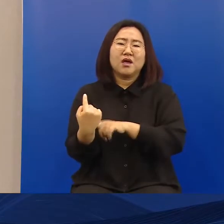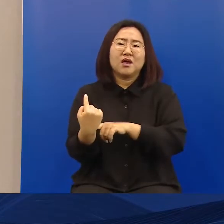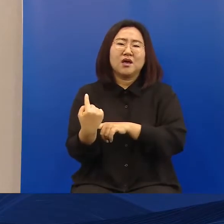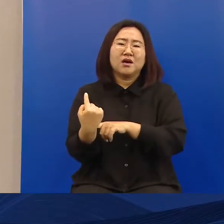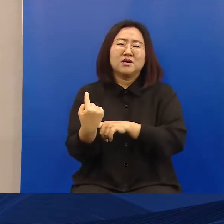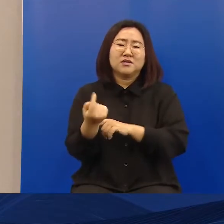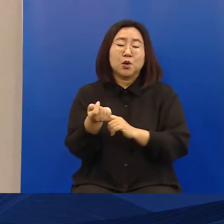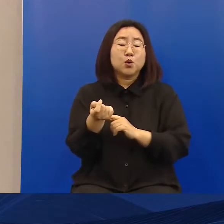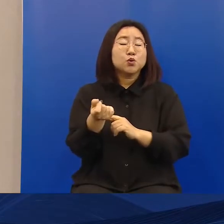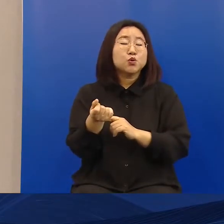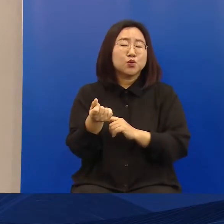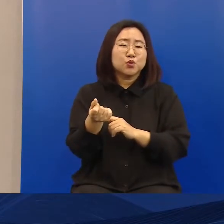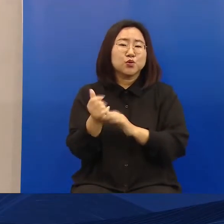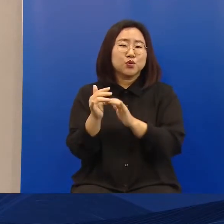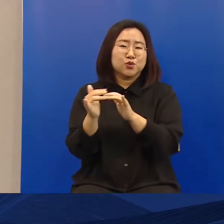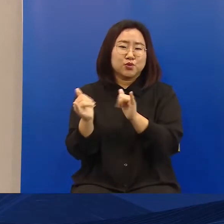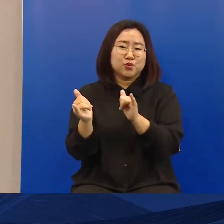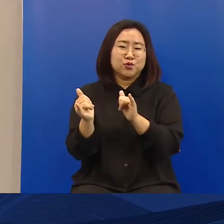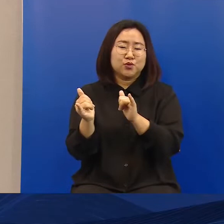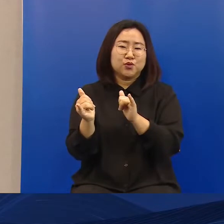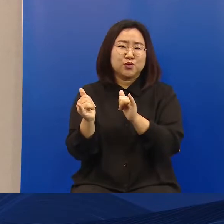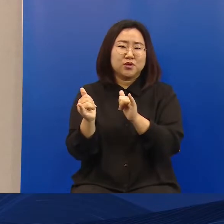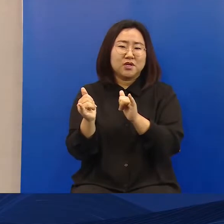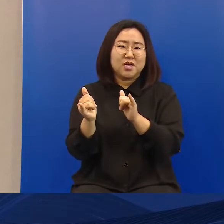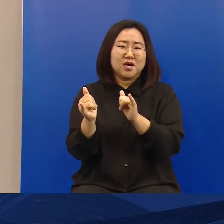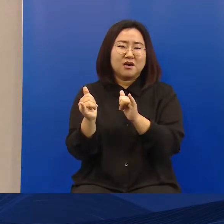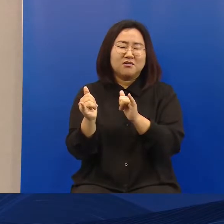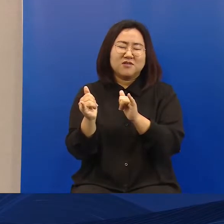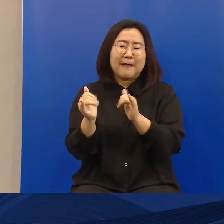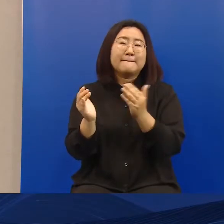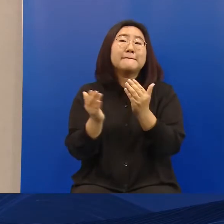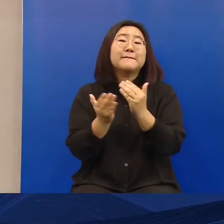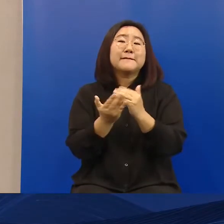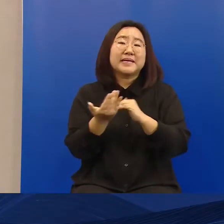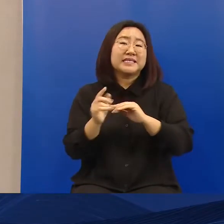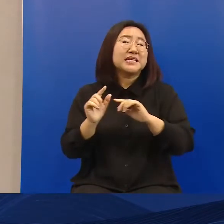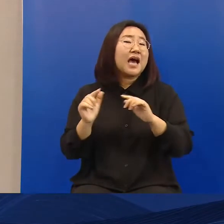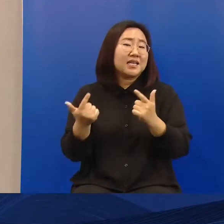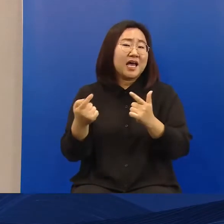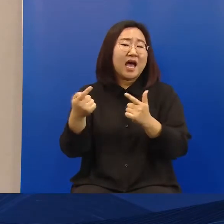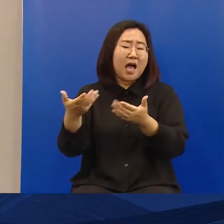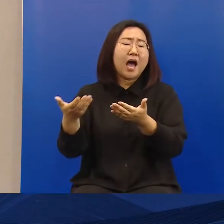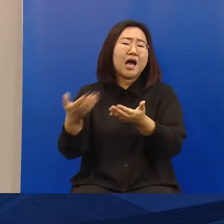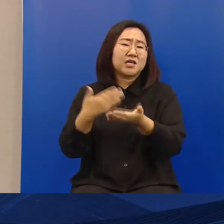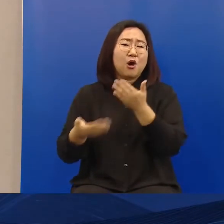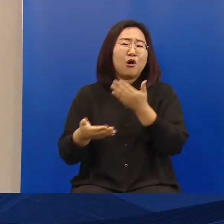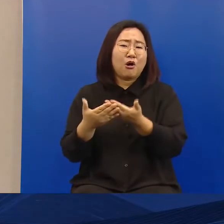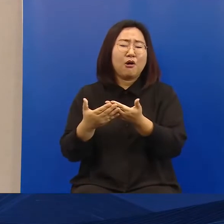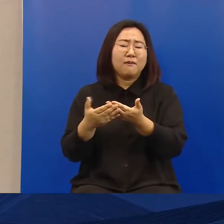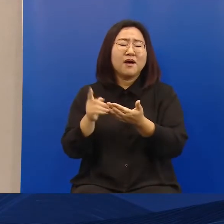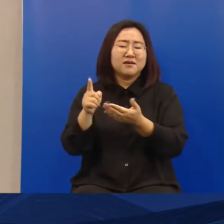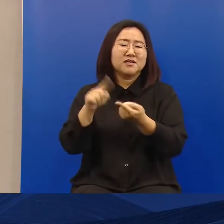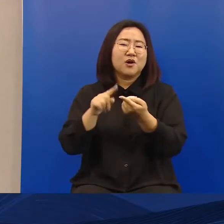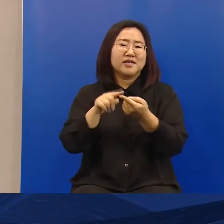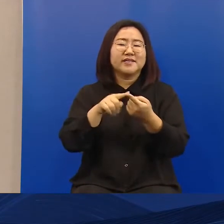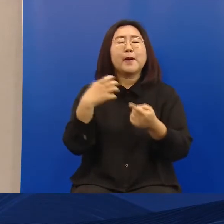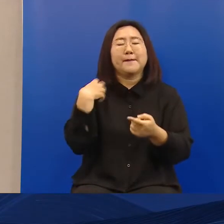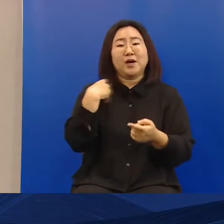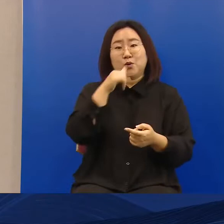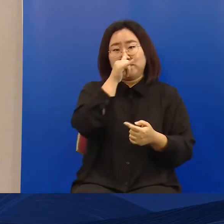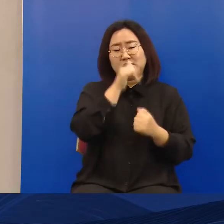또 소수로 여러 가지 부당함이 많이 있는 그런 일을 좀 많이 맡고 있습니다.